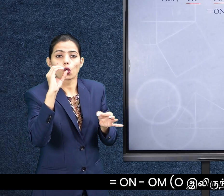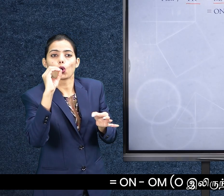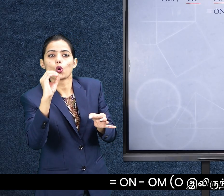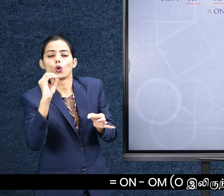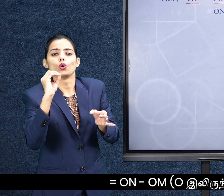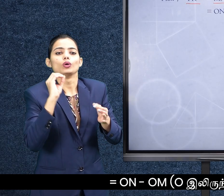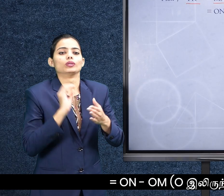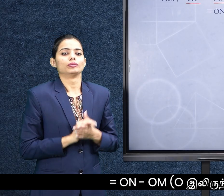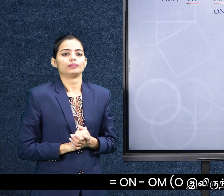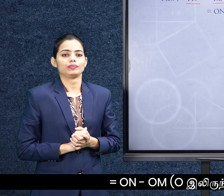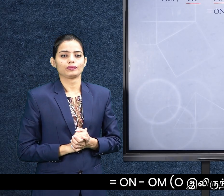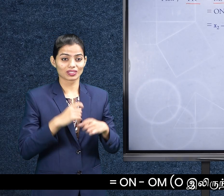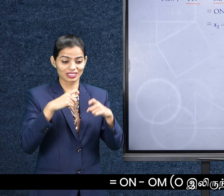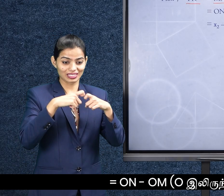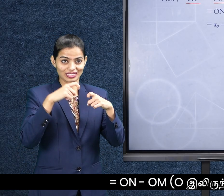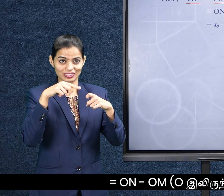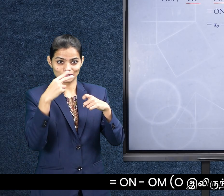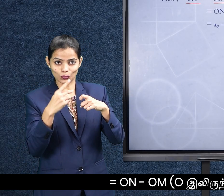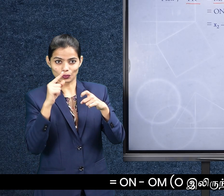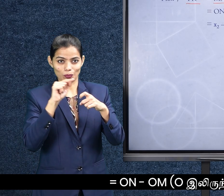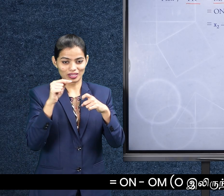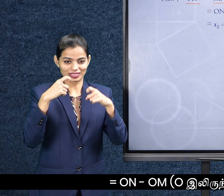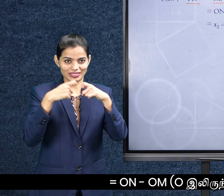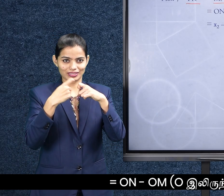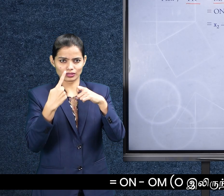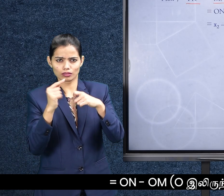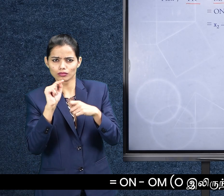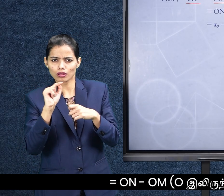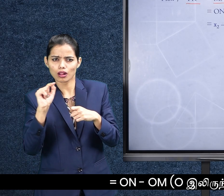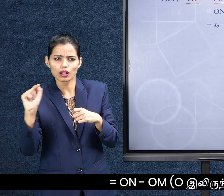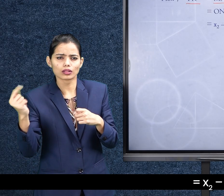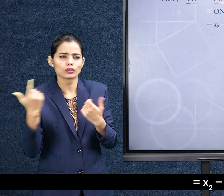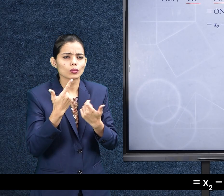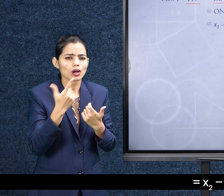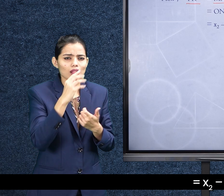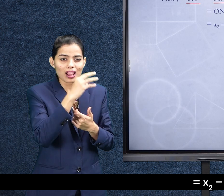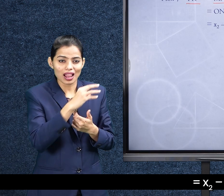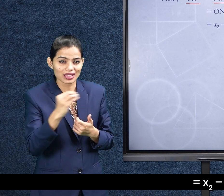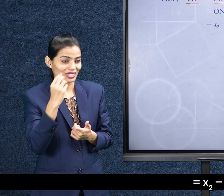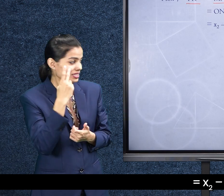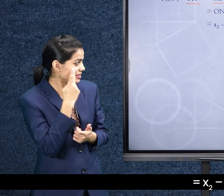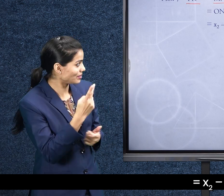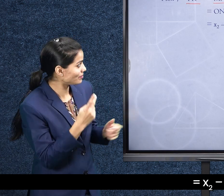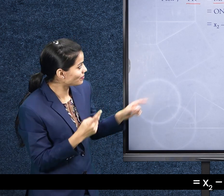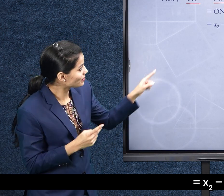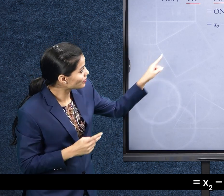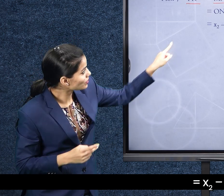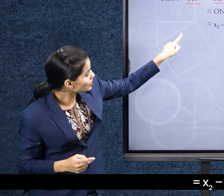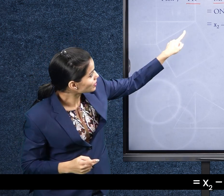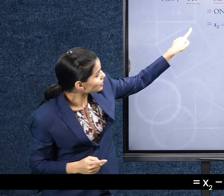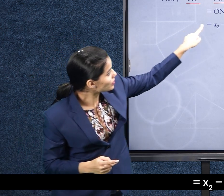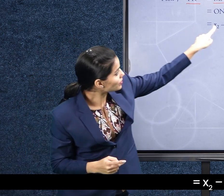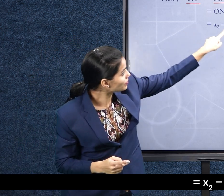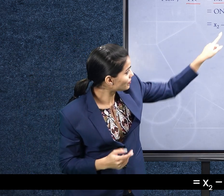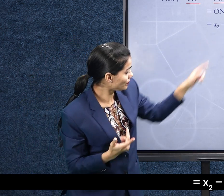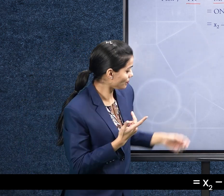அதாவது Oவிலிருந்து தூரத்தை அளவிடுதல். ஈடு x கீழிலக்கு 2 கழித்தல் x